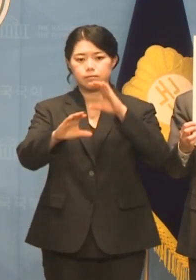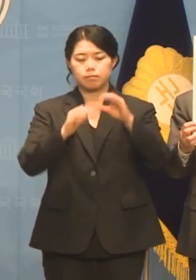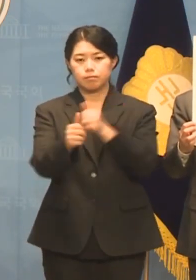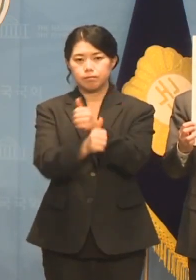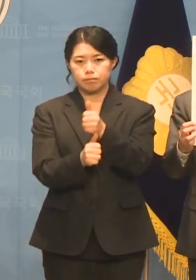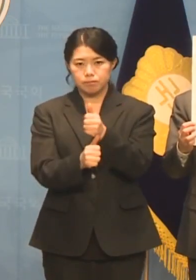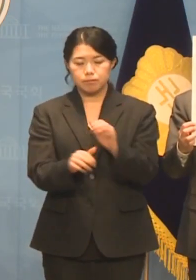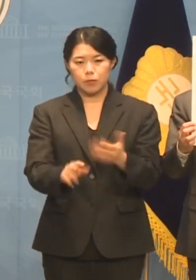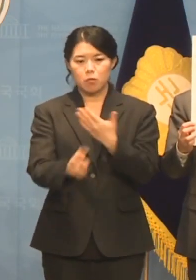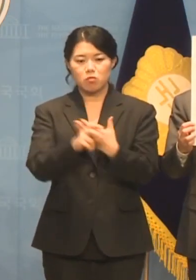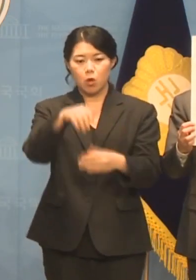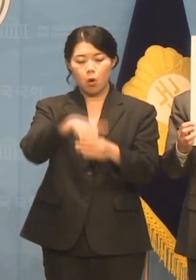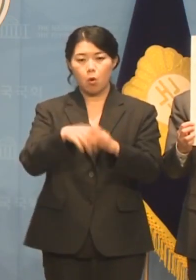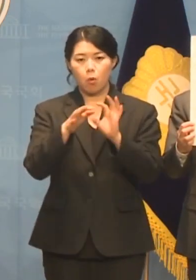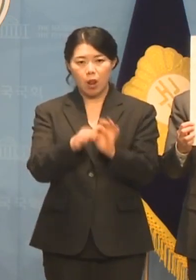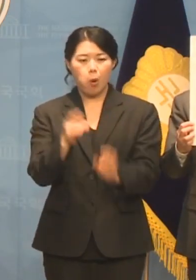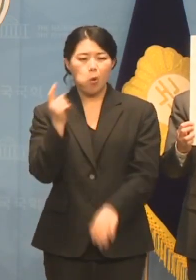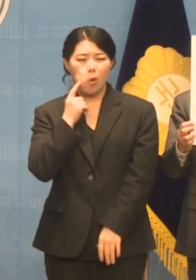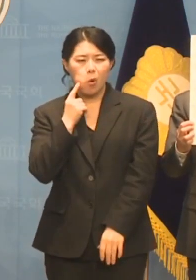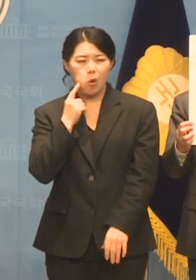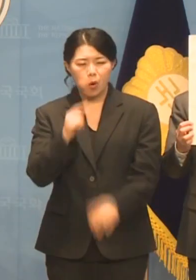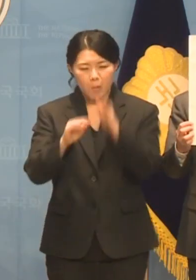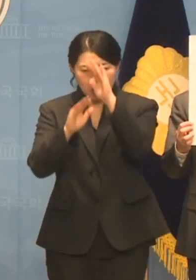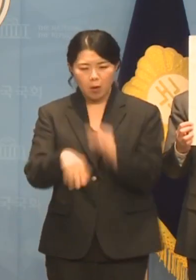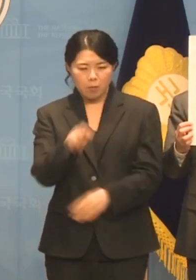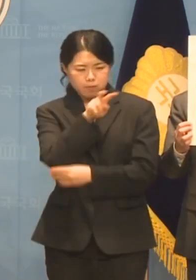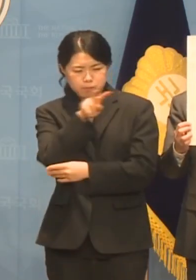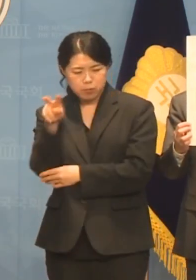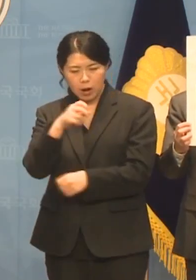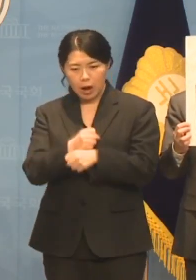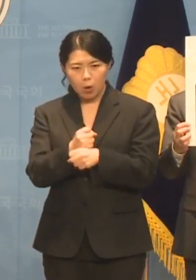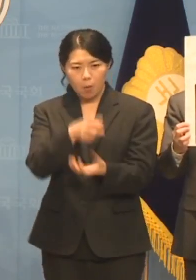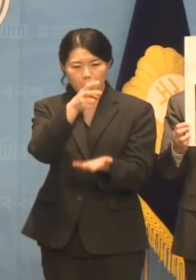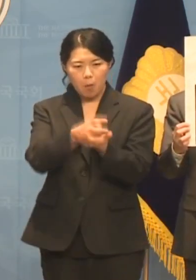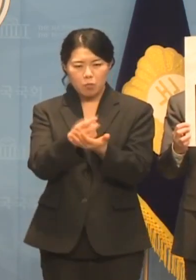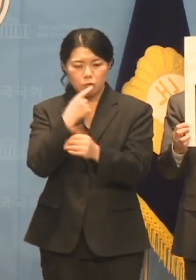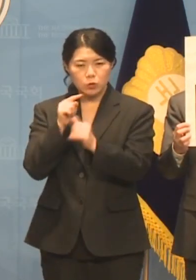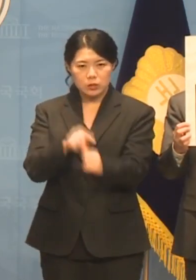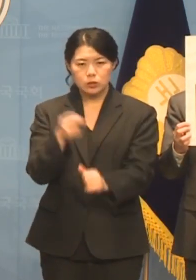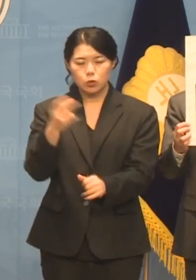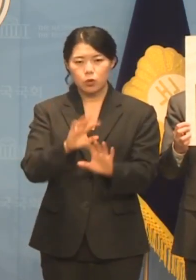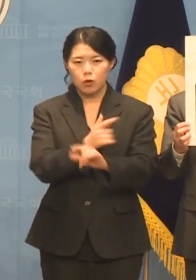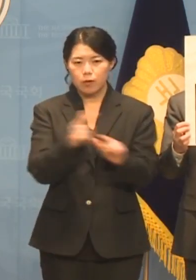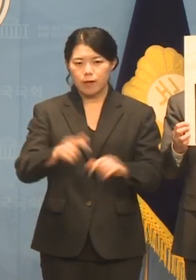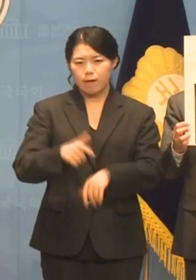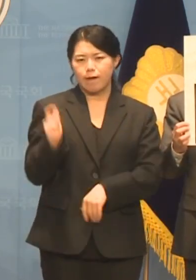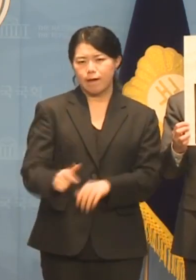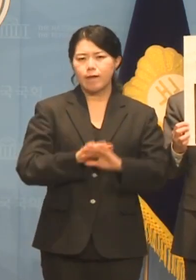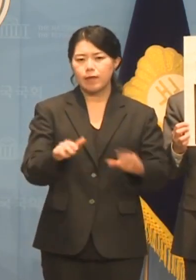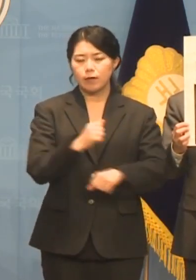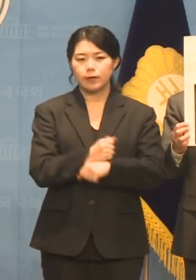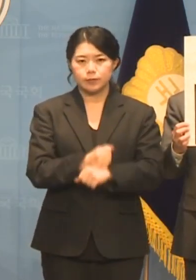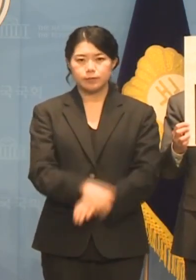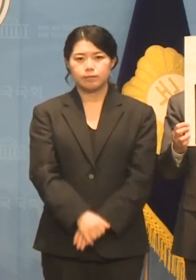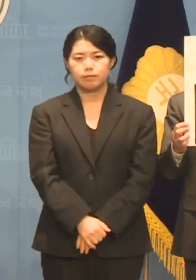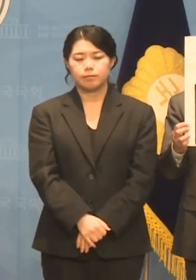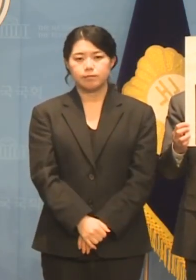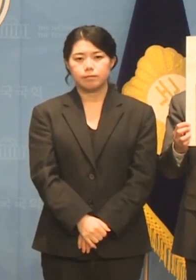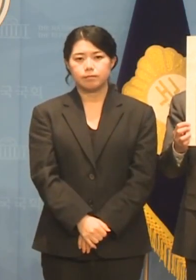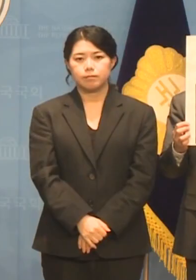국민소통위원회는 부정선거와 관련된 허위 주장을 지속적으로 모니터링하며 법적 조치를 포함한 강력한 대응을 이어가겠습니다.